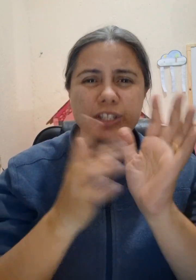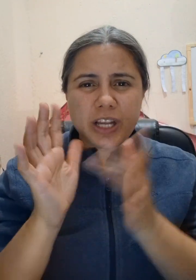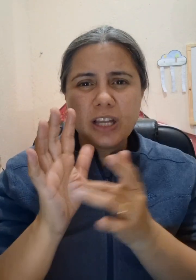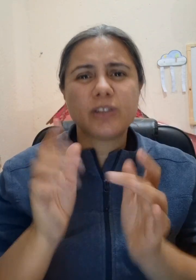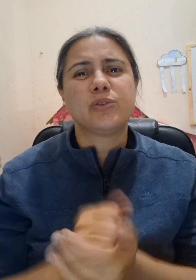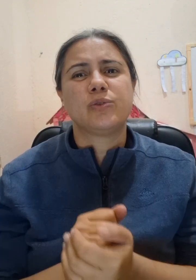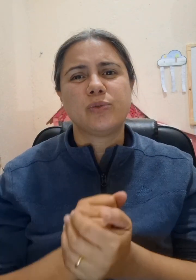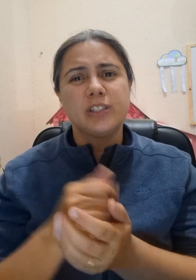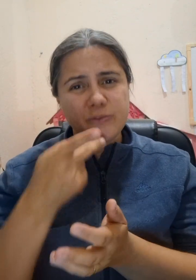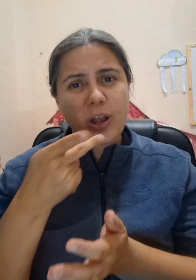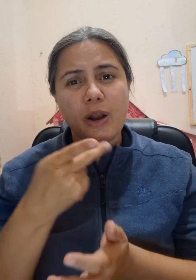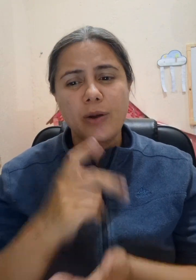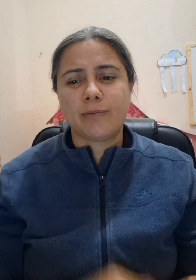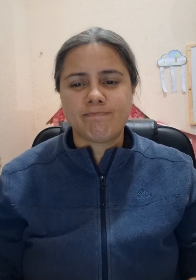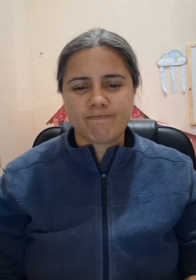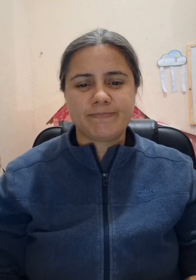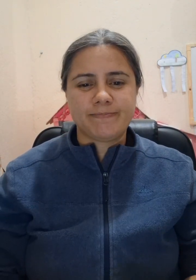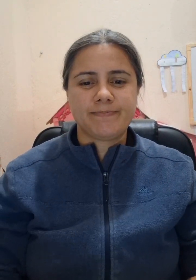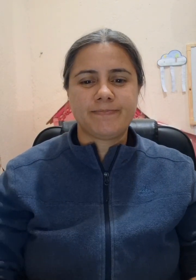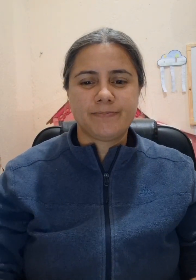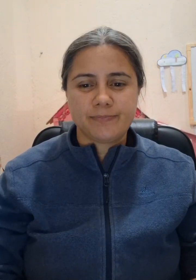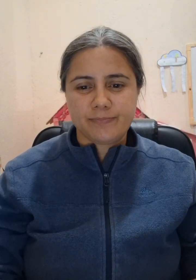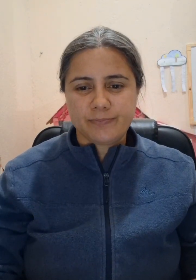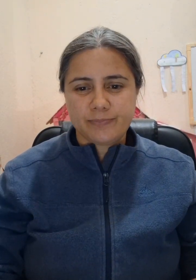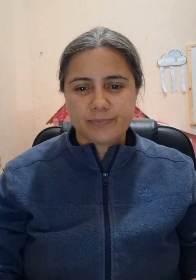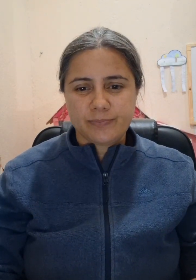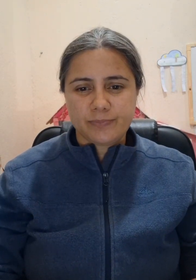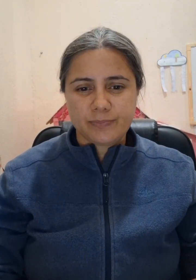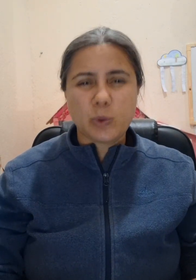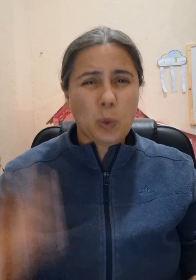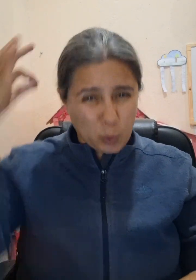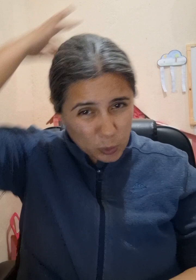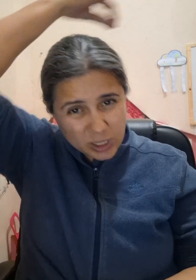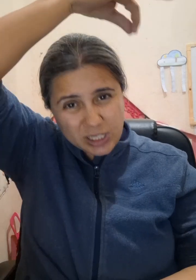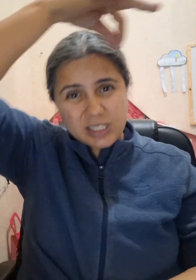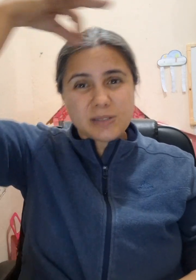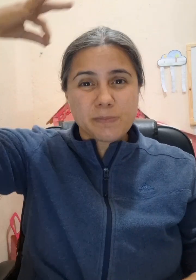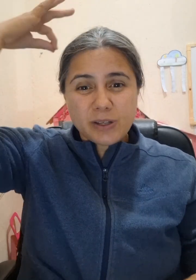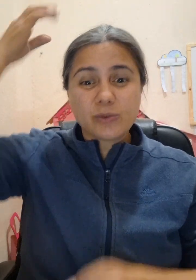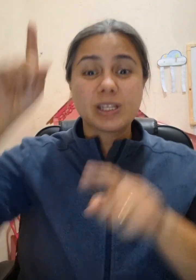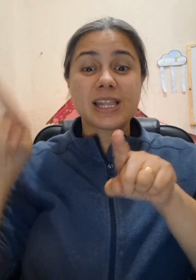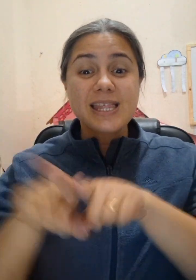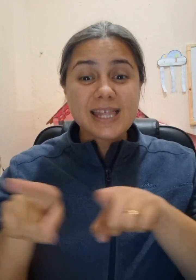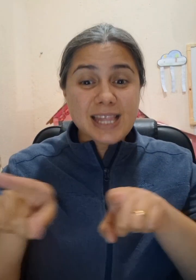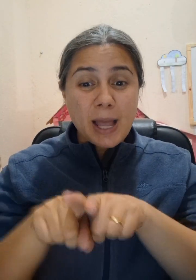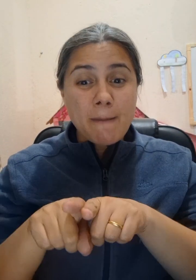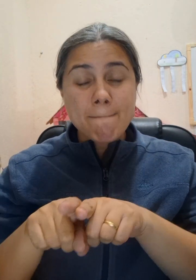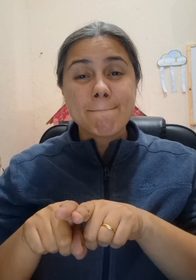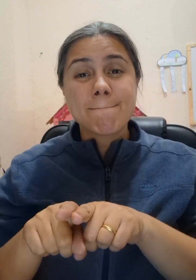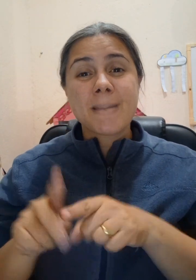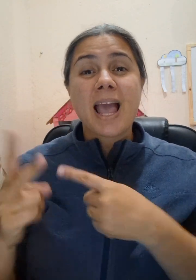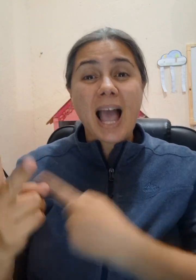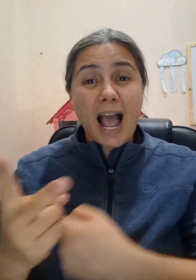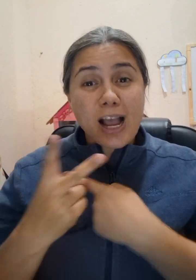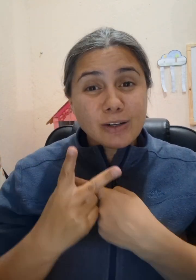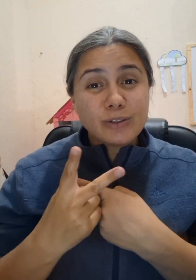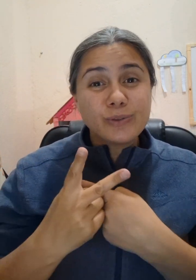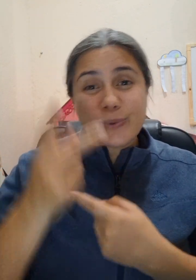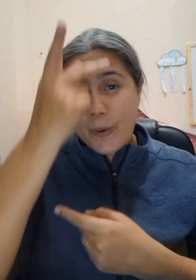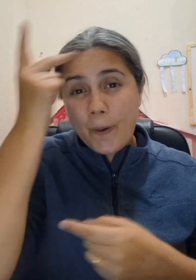isso. E vai fazer com que a gente lembre o que Jesus disse. O Espírito Santo